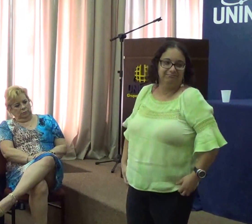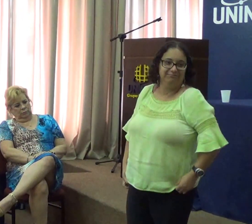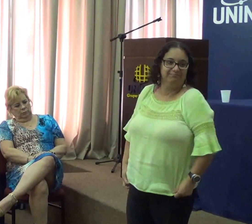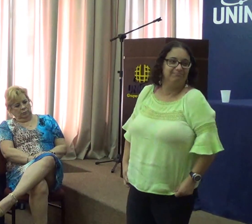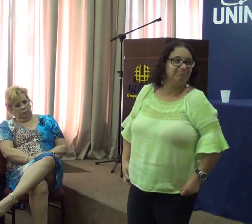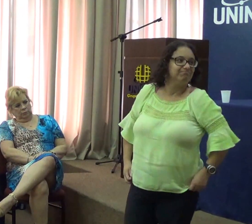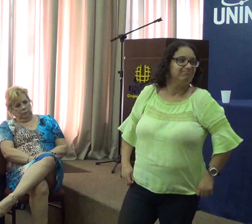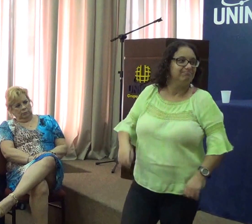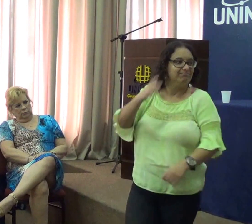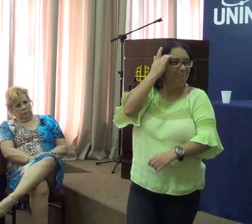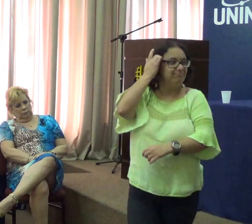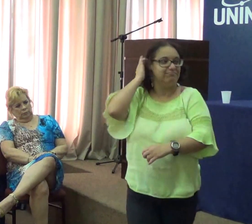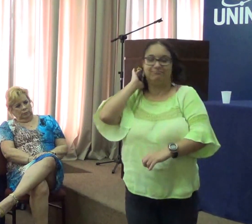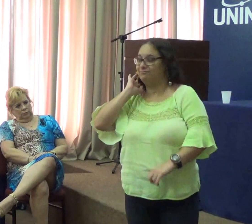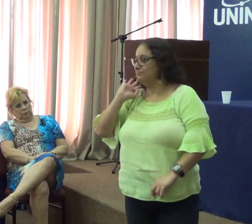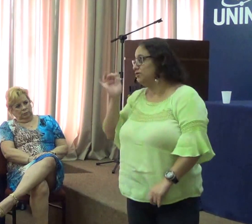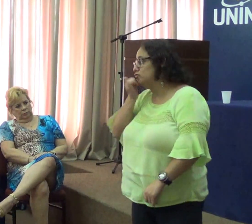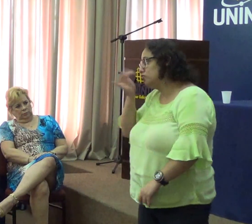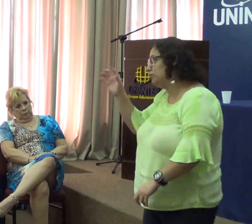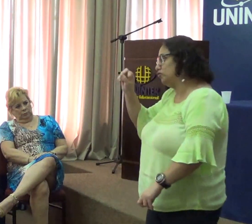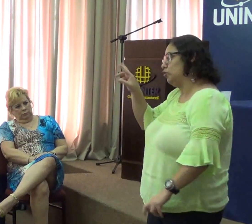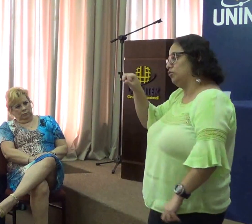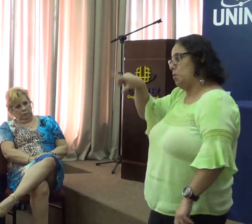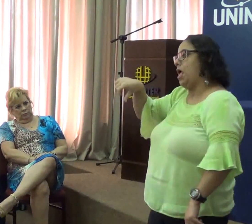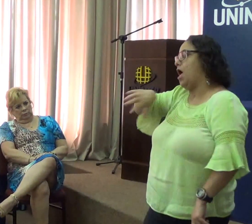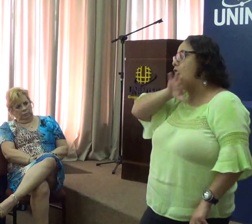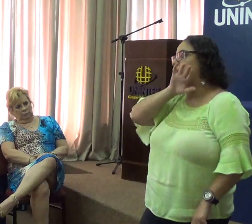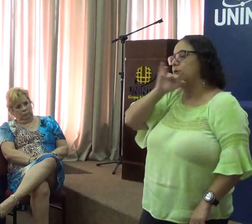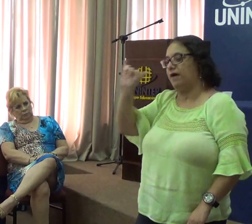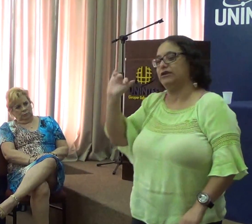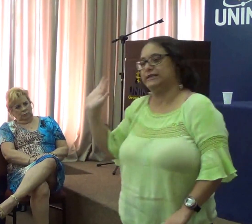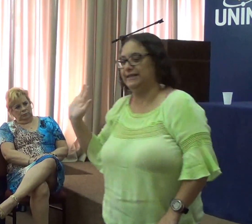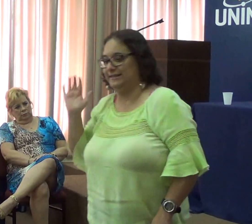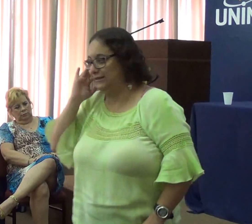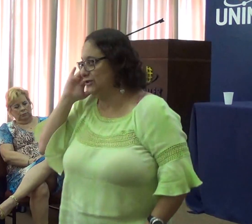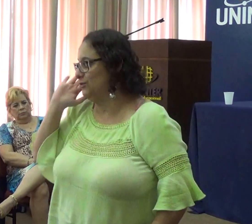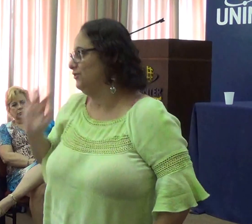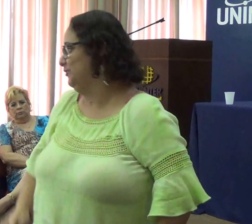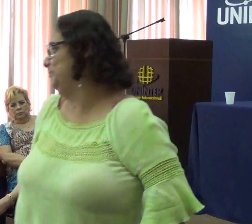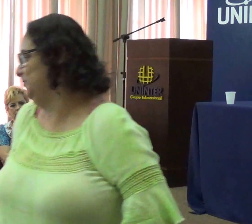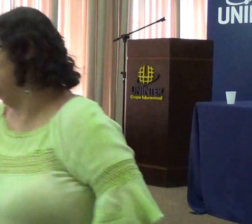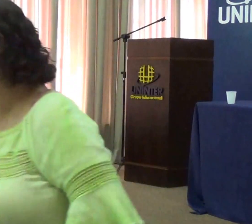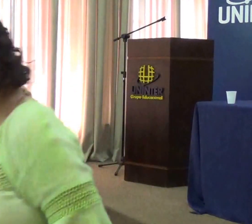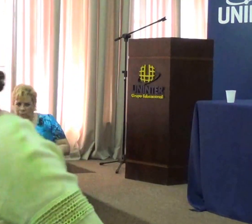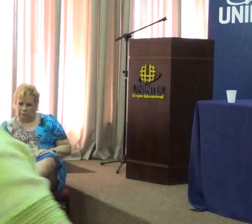mas vamos ver agora se vai mas é verdade eu aviso